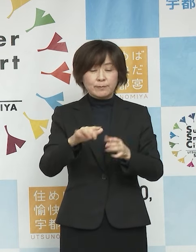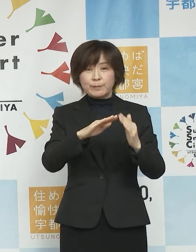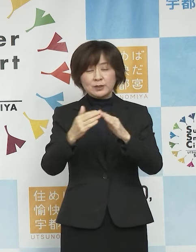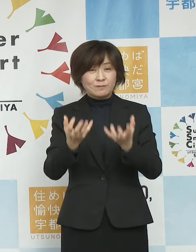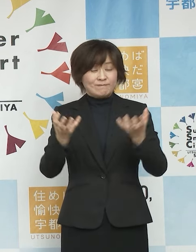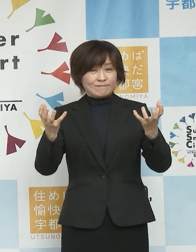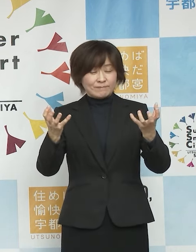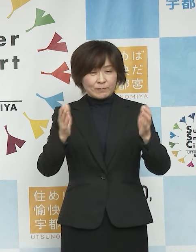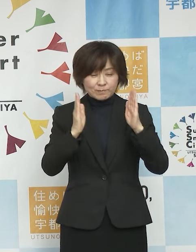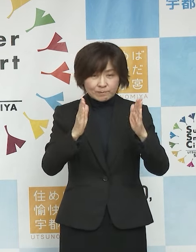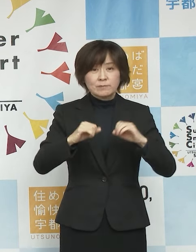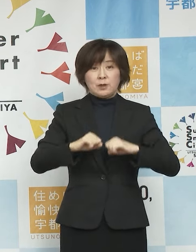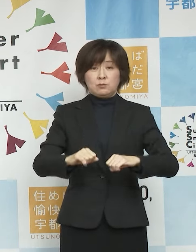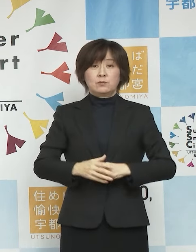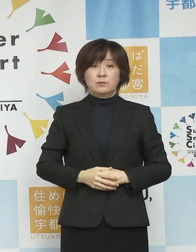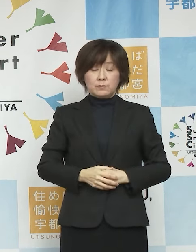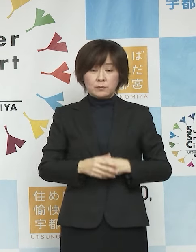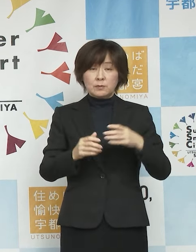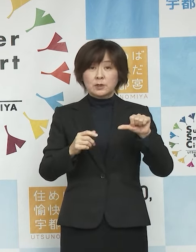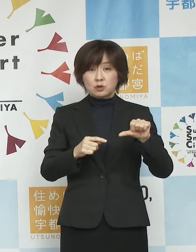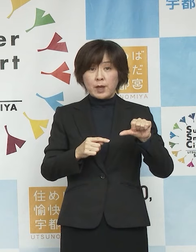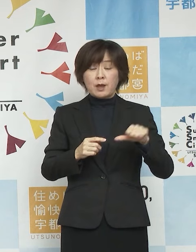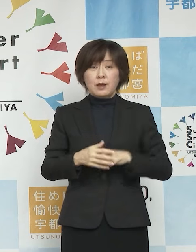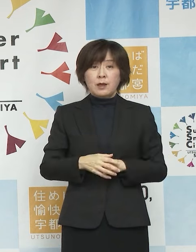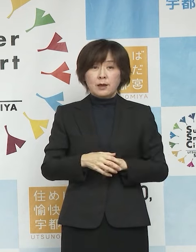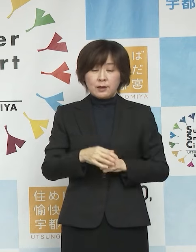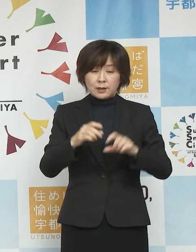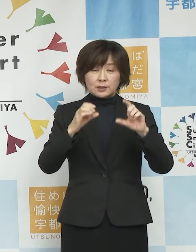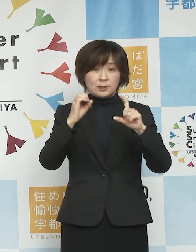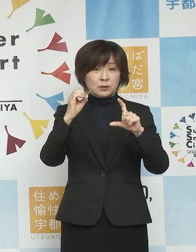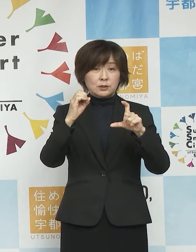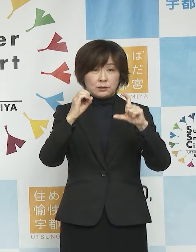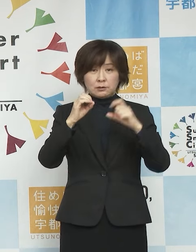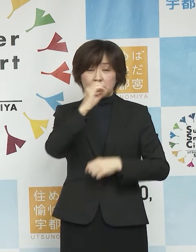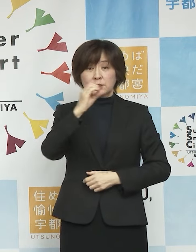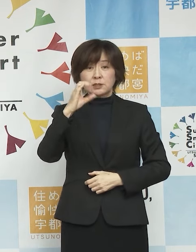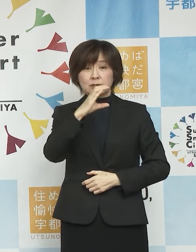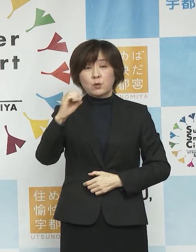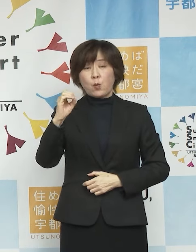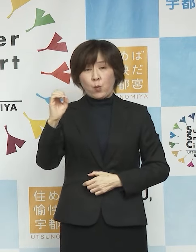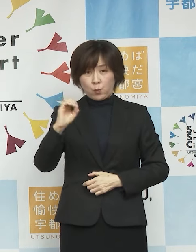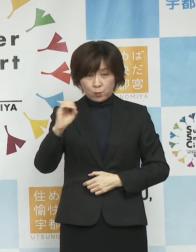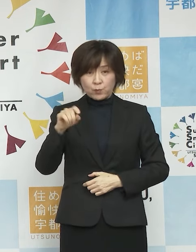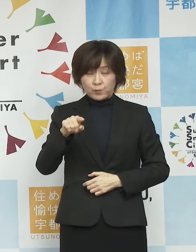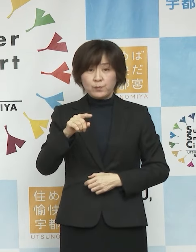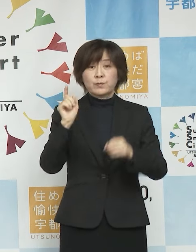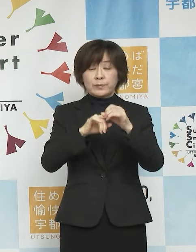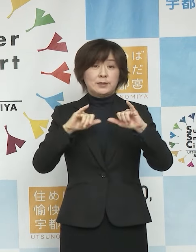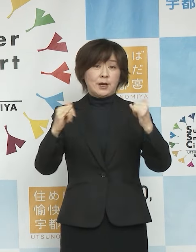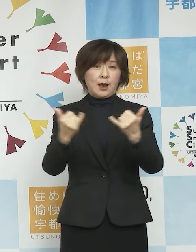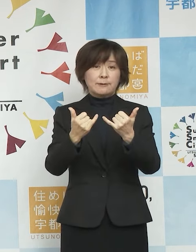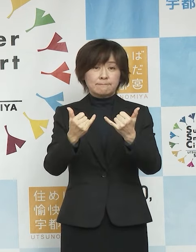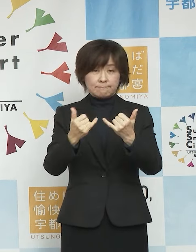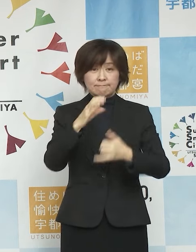ります。5つ目は、二酸化炭素排出量を実質ゼロとする脱炭素社会の実現です。ゼロ